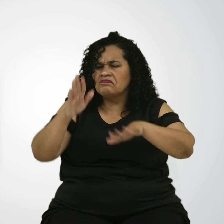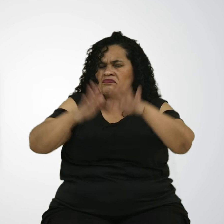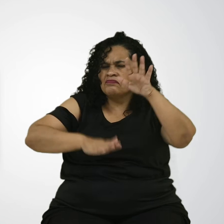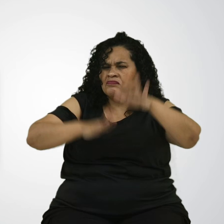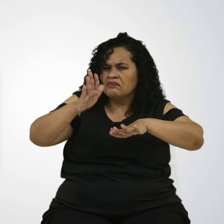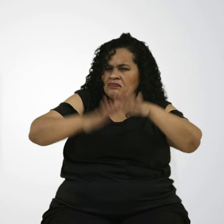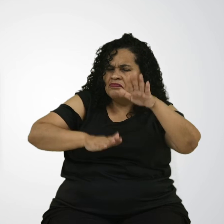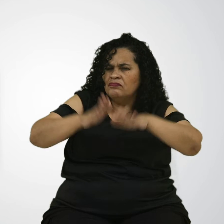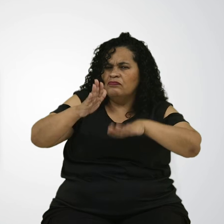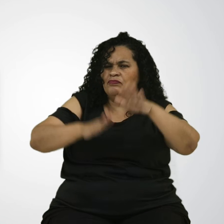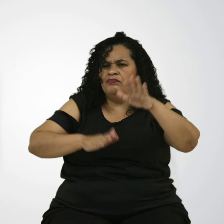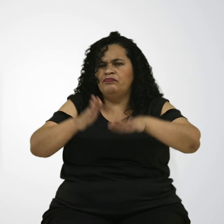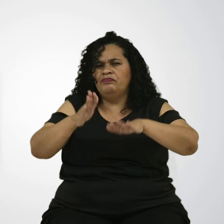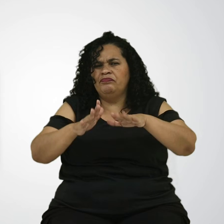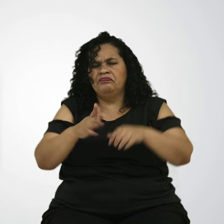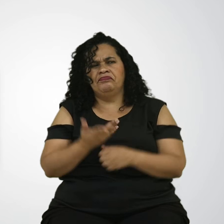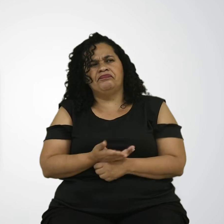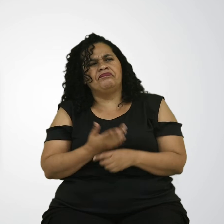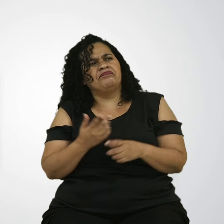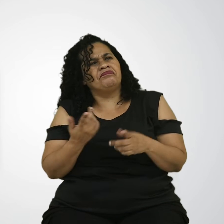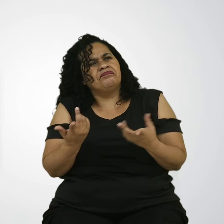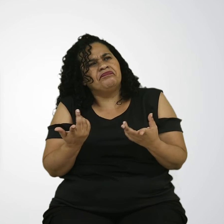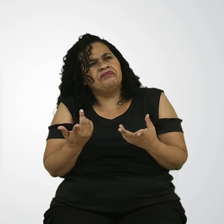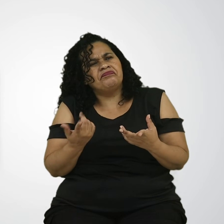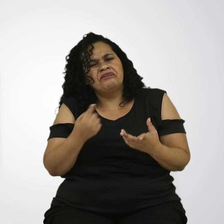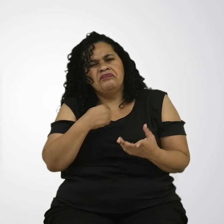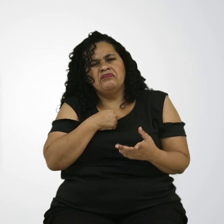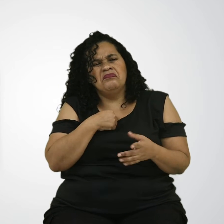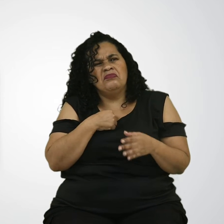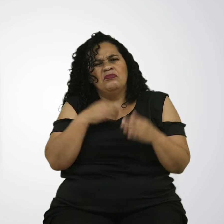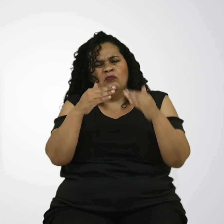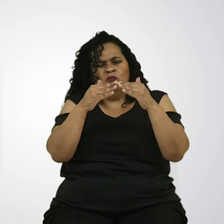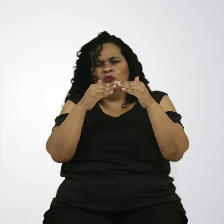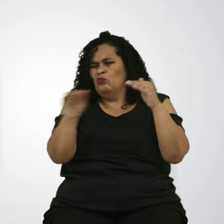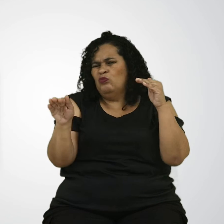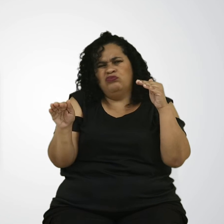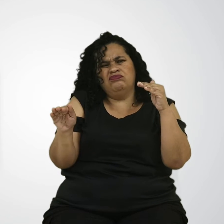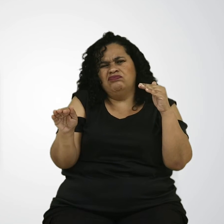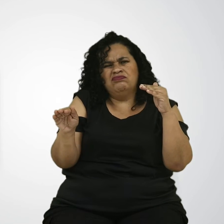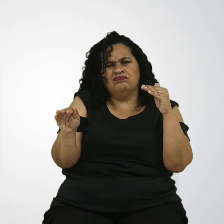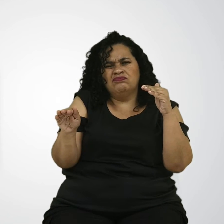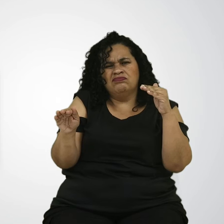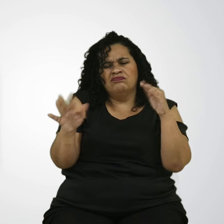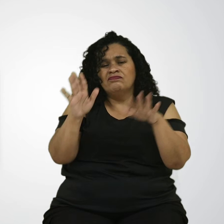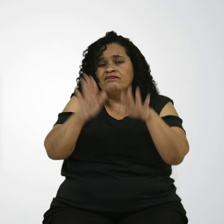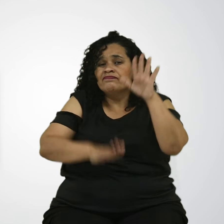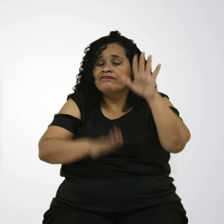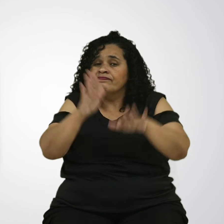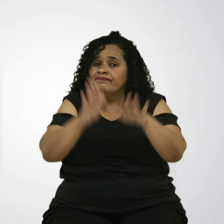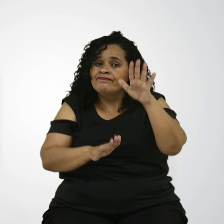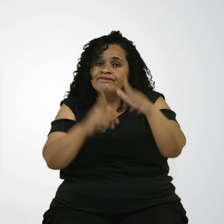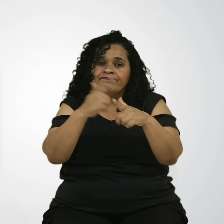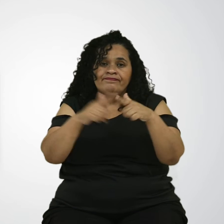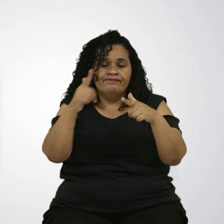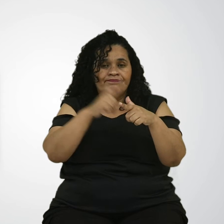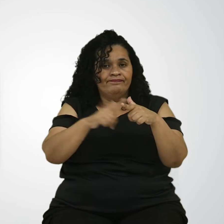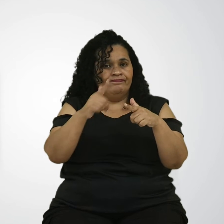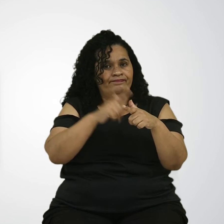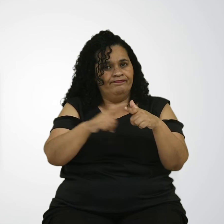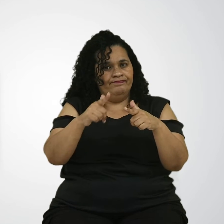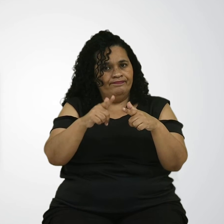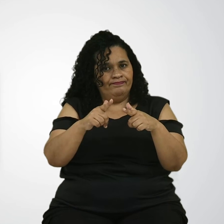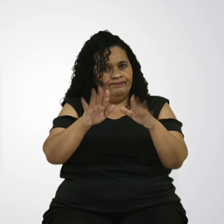ainda, né? Mas esse negócio de sujeitar, eu não concordo. Então, talvez o problema não esteja na orientação